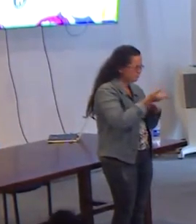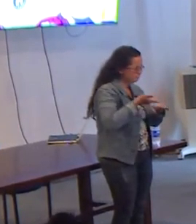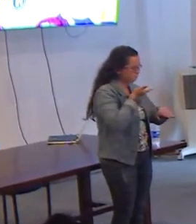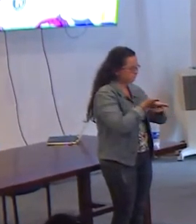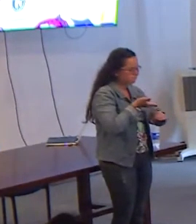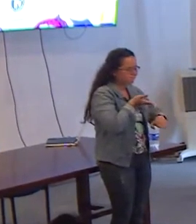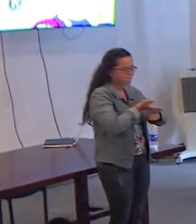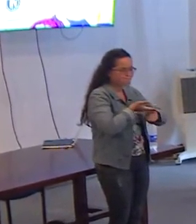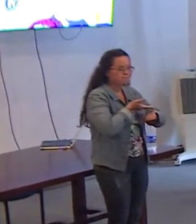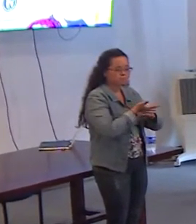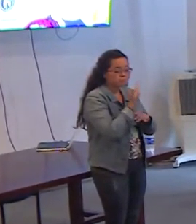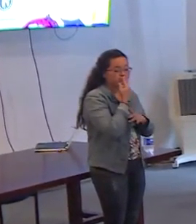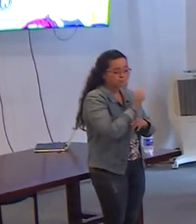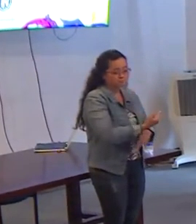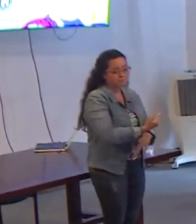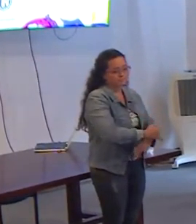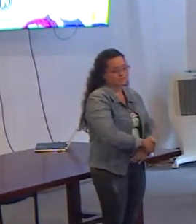interesantes,